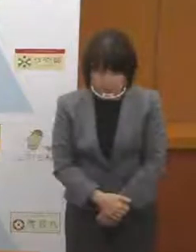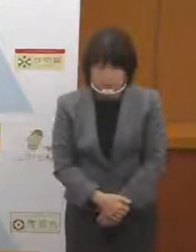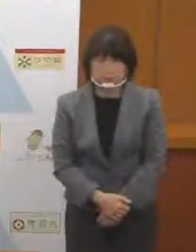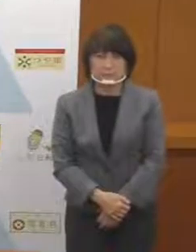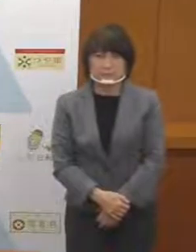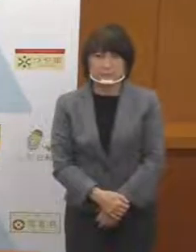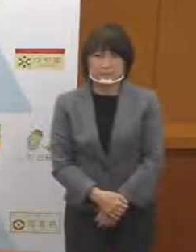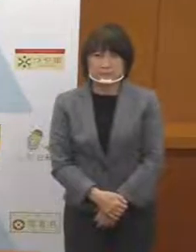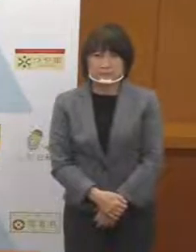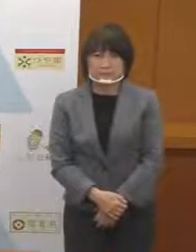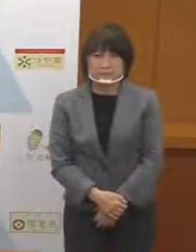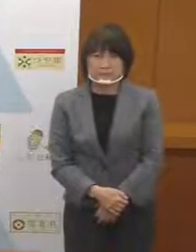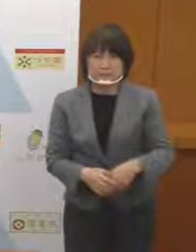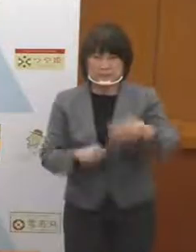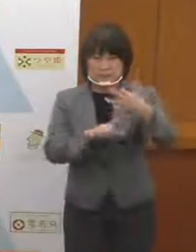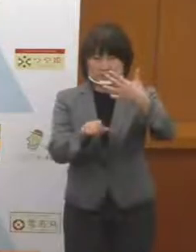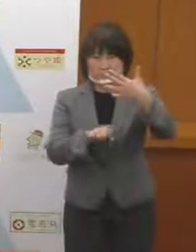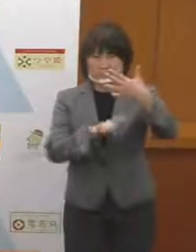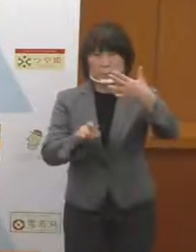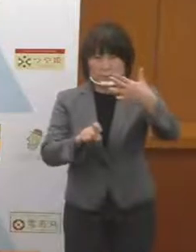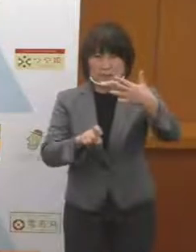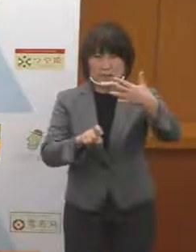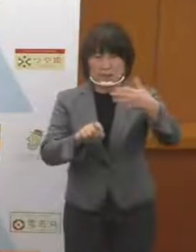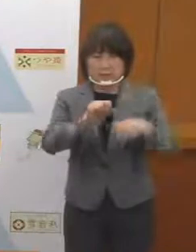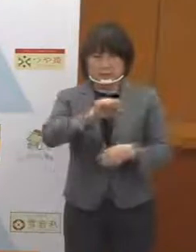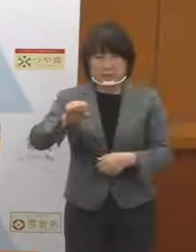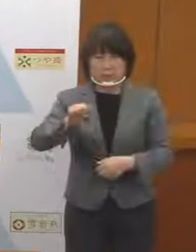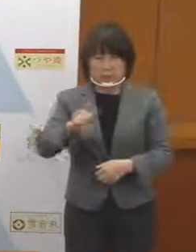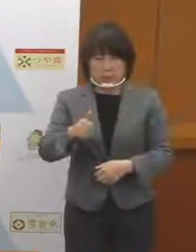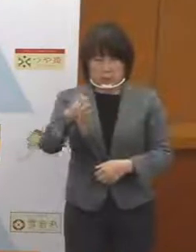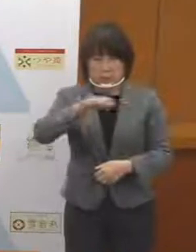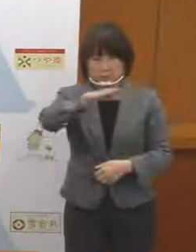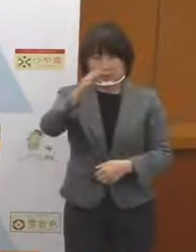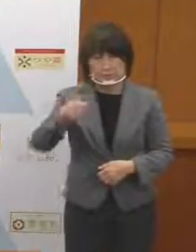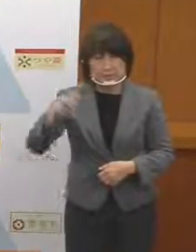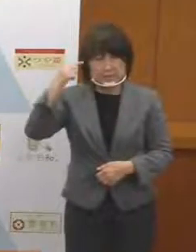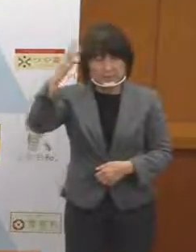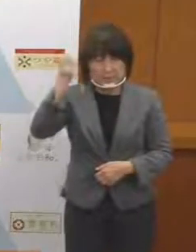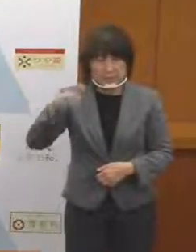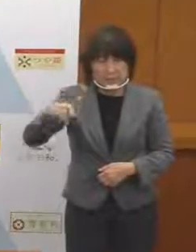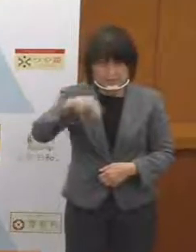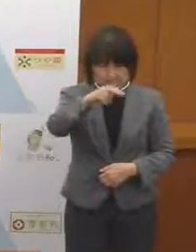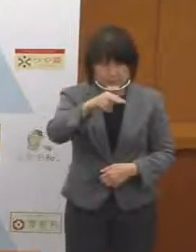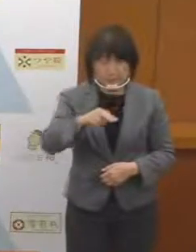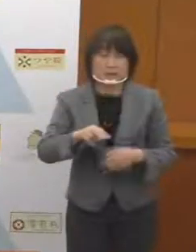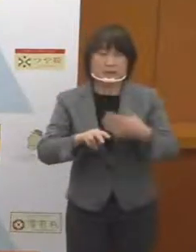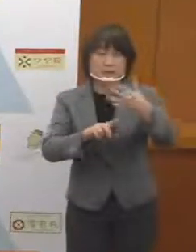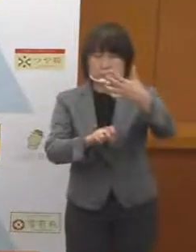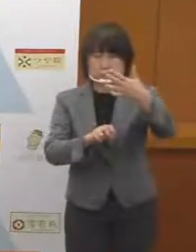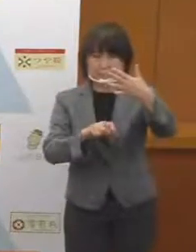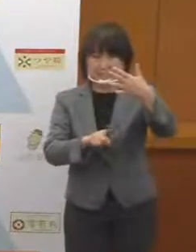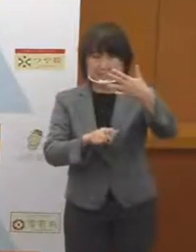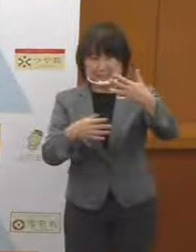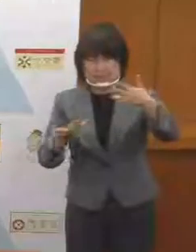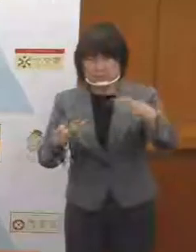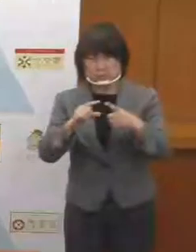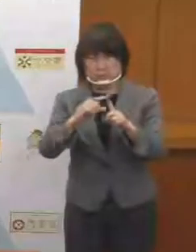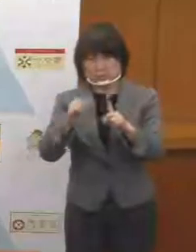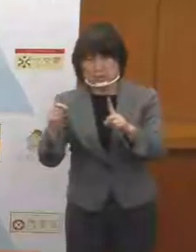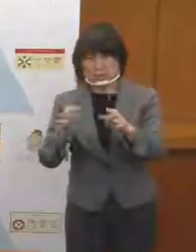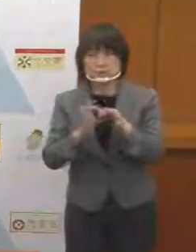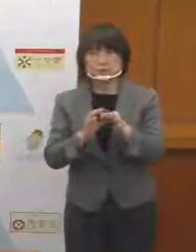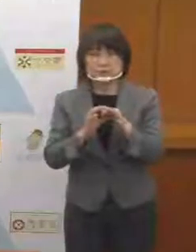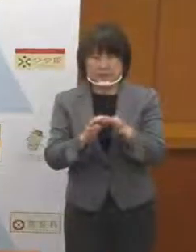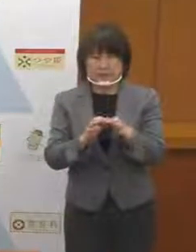ます8月10日の蔵王記念登山そして11日からのオプショナルツアーにつきまして